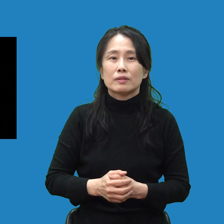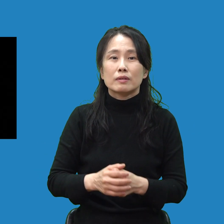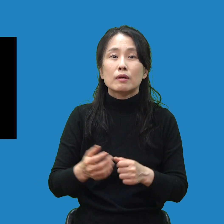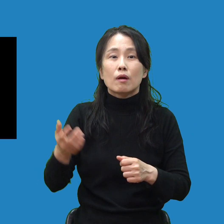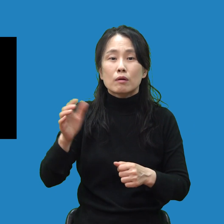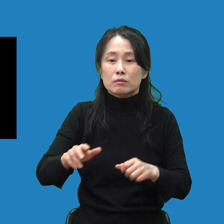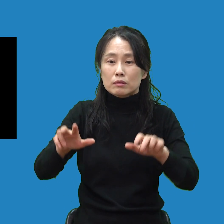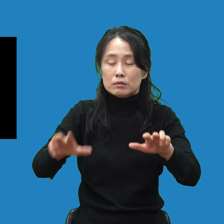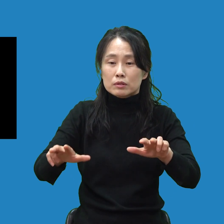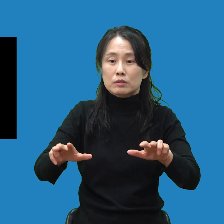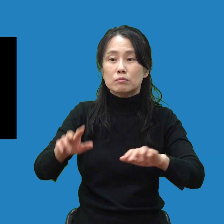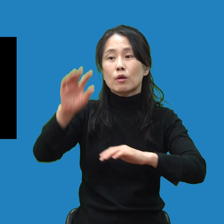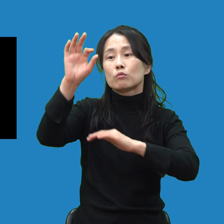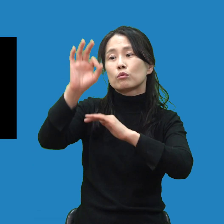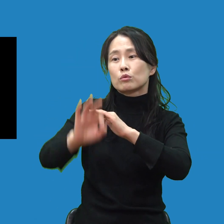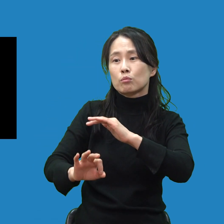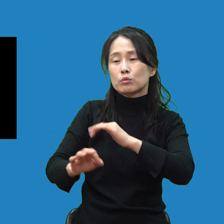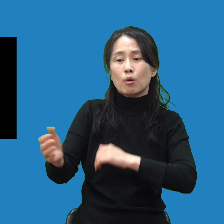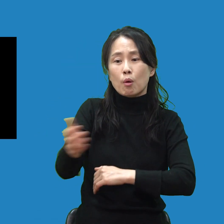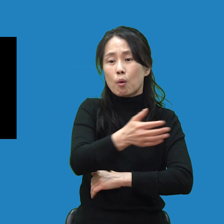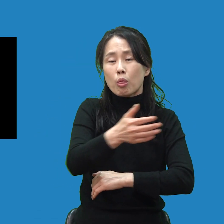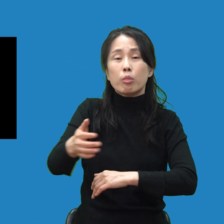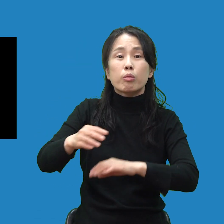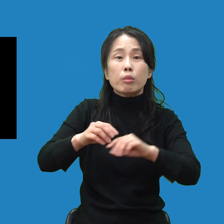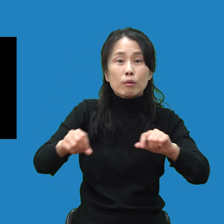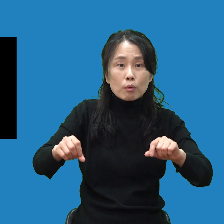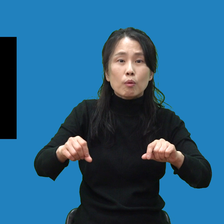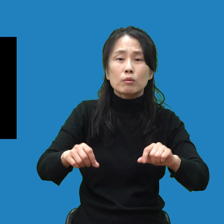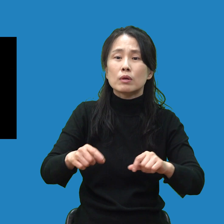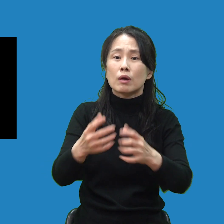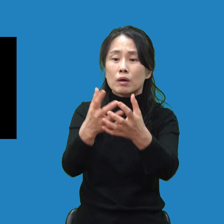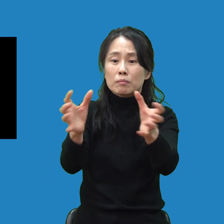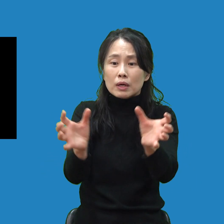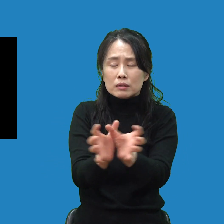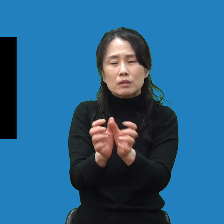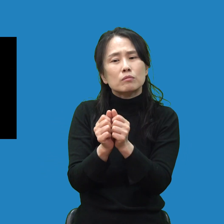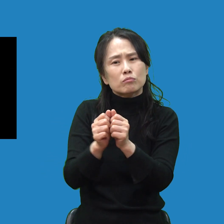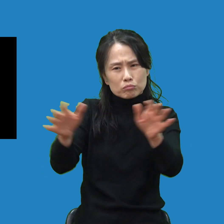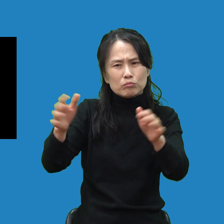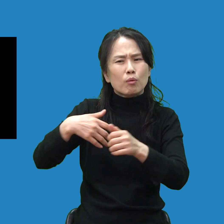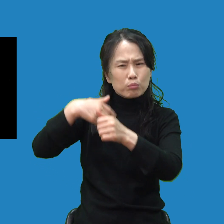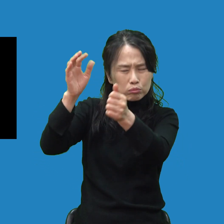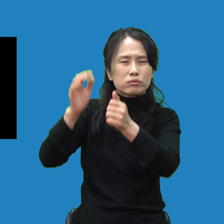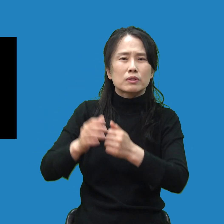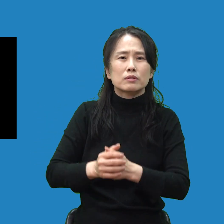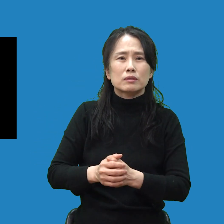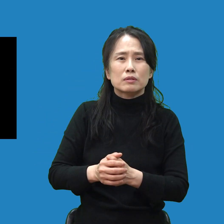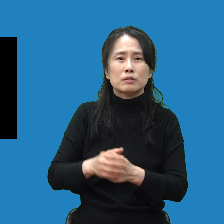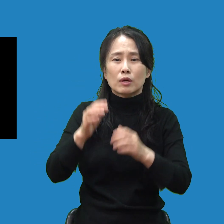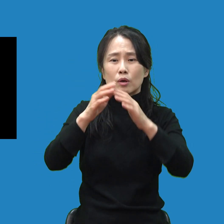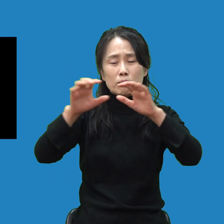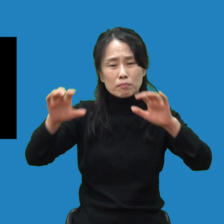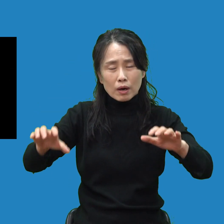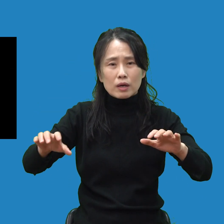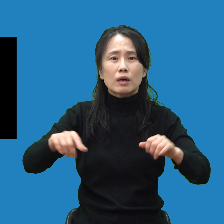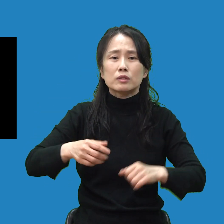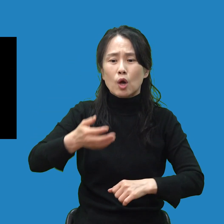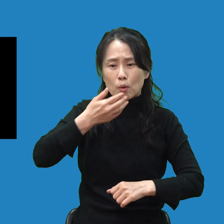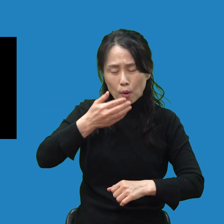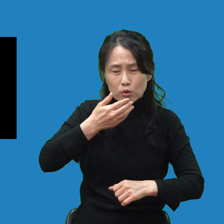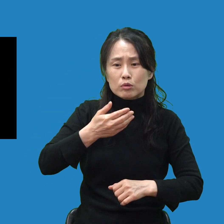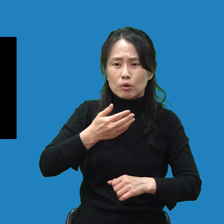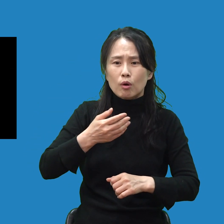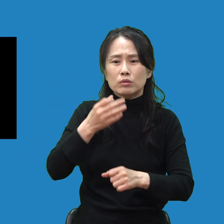빈들입니다. 날도 저물었습니다. 무리들 흩어 보내시지요. 둘레의 농장과 마을들로 나가서 저마다 먹을